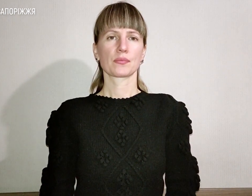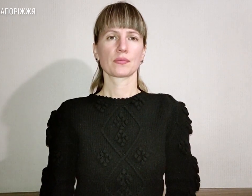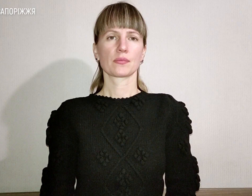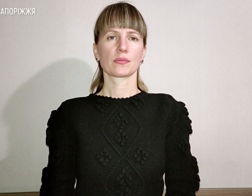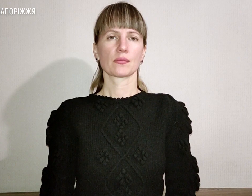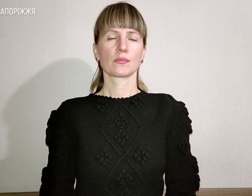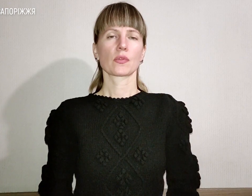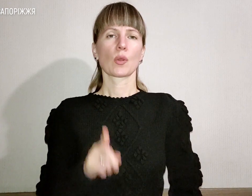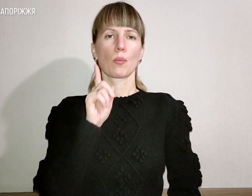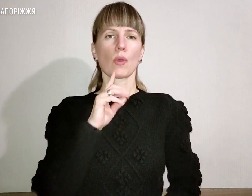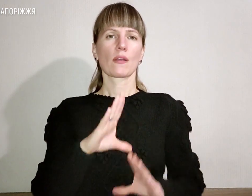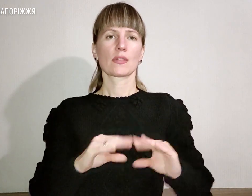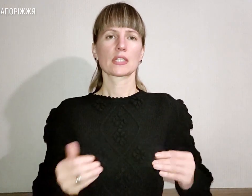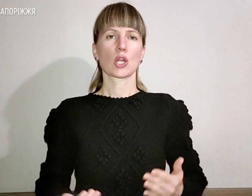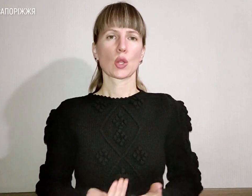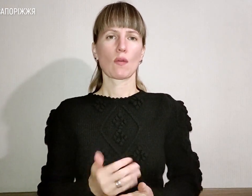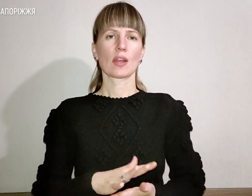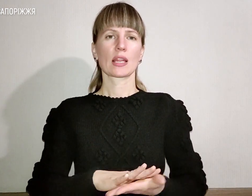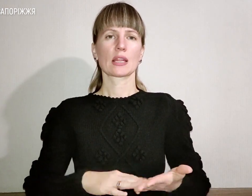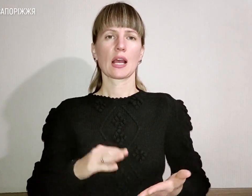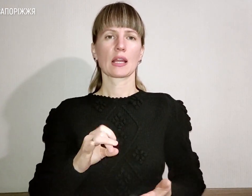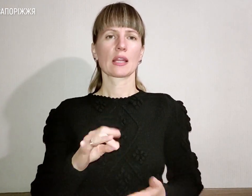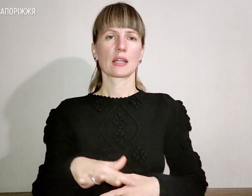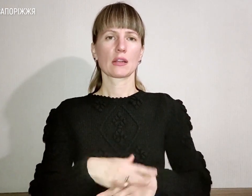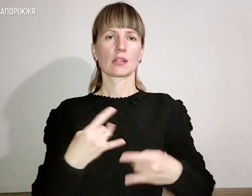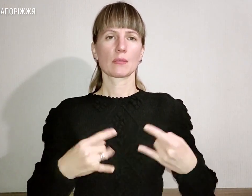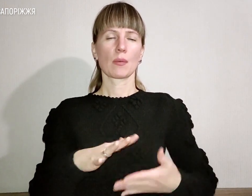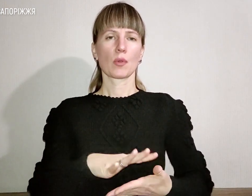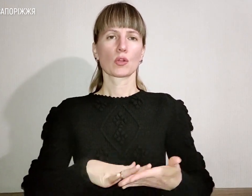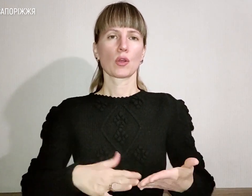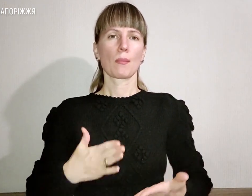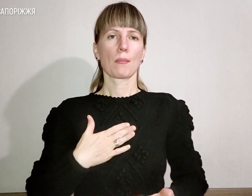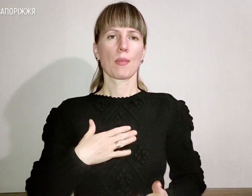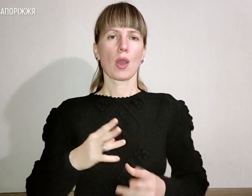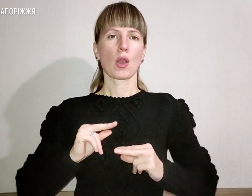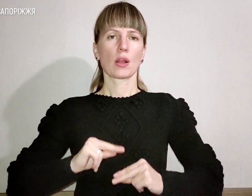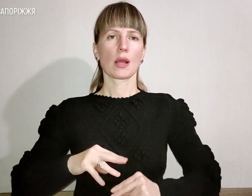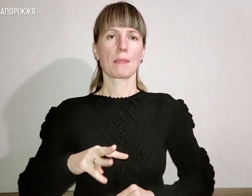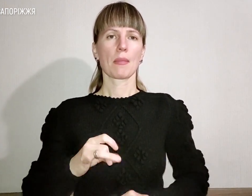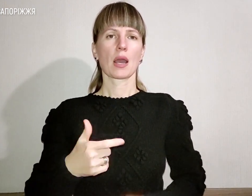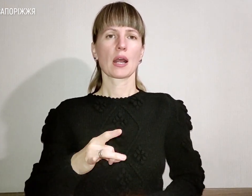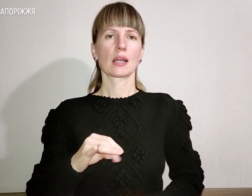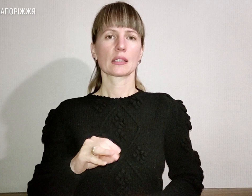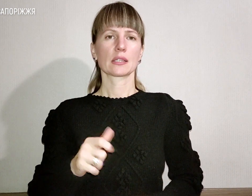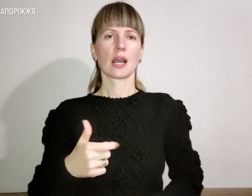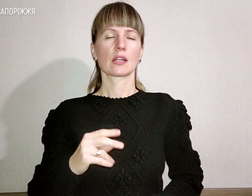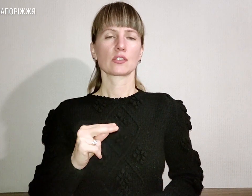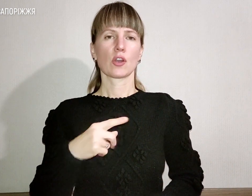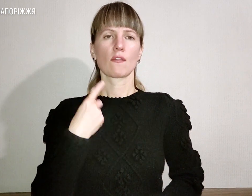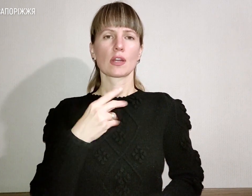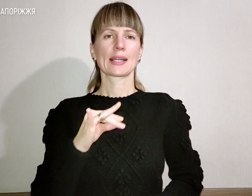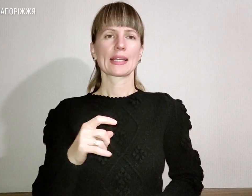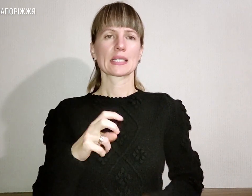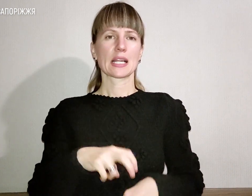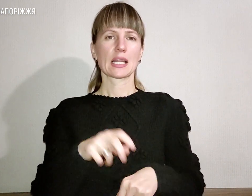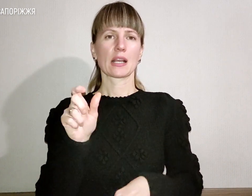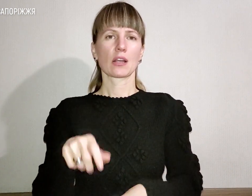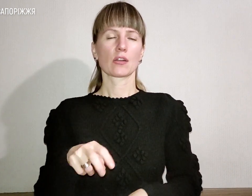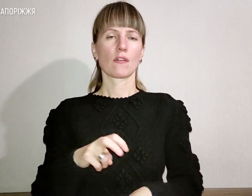І поки це всі новини. Далі тер Суспільного продовжить моя колега Маргарита Галіч. Говоритиме із лікаркою-педіатром